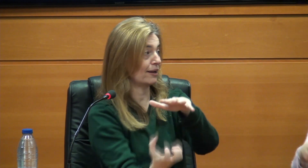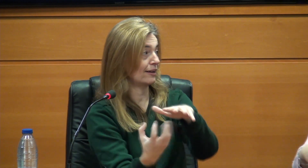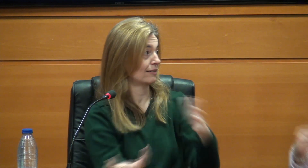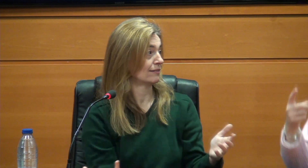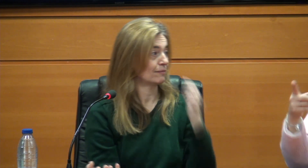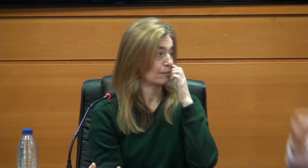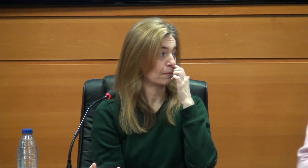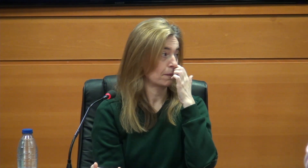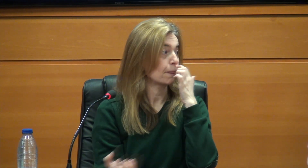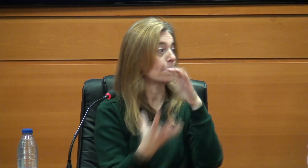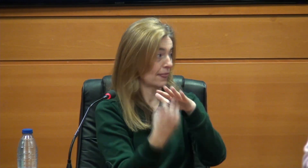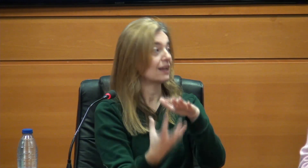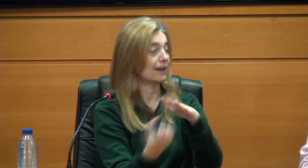ellos graban